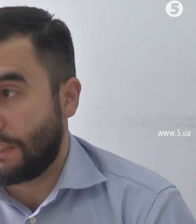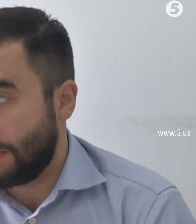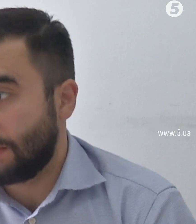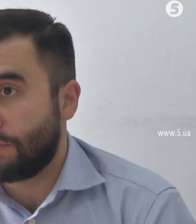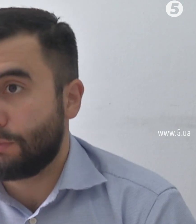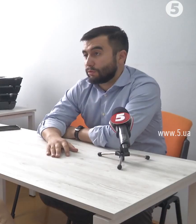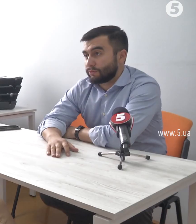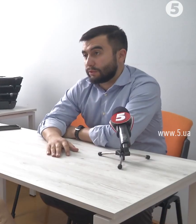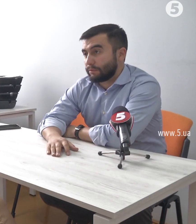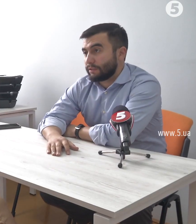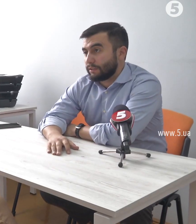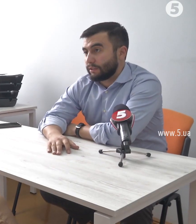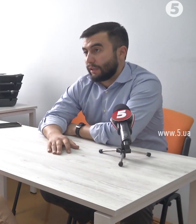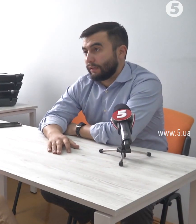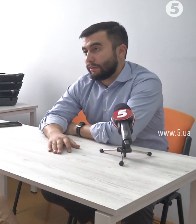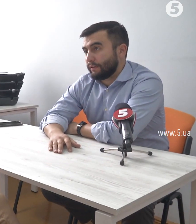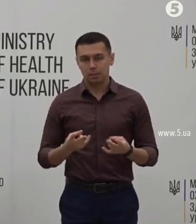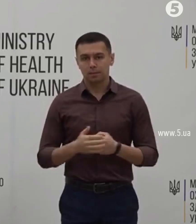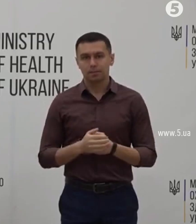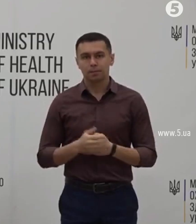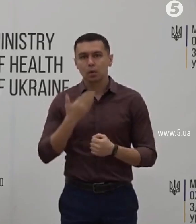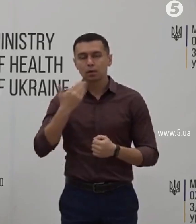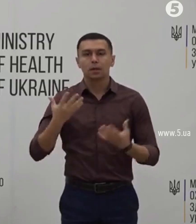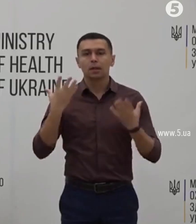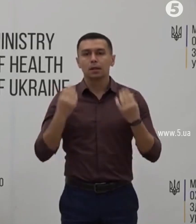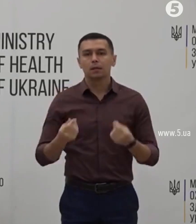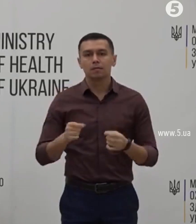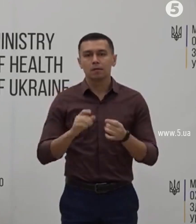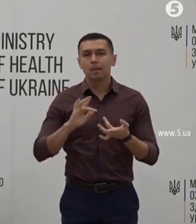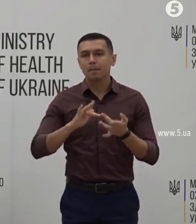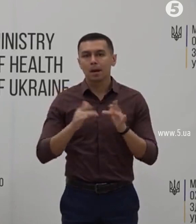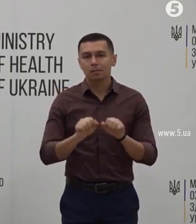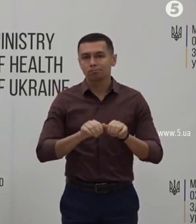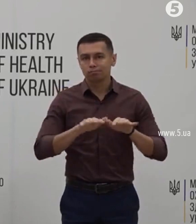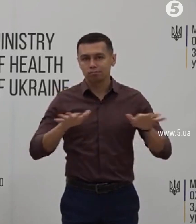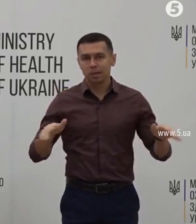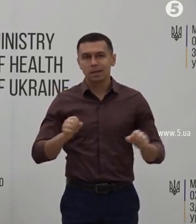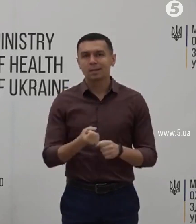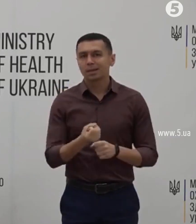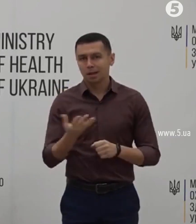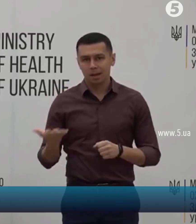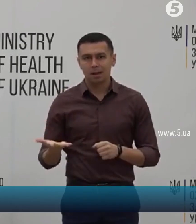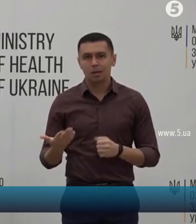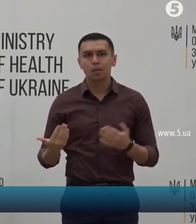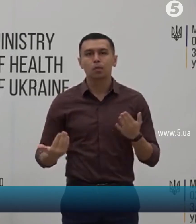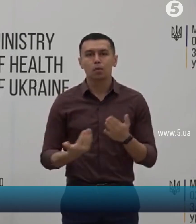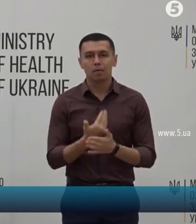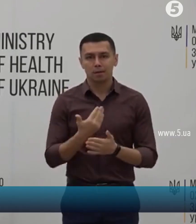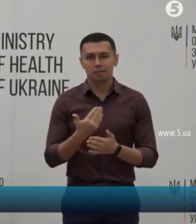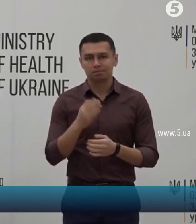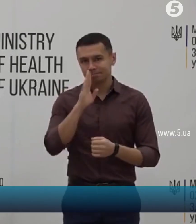за дозволами на кожен крок щодо вакцини. Останні дні в мережі шириться декілька нових